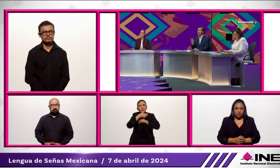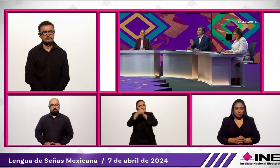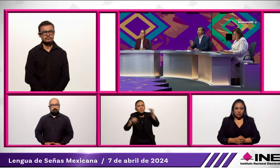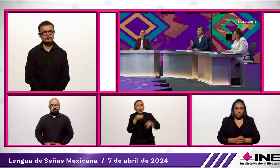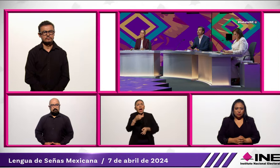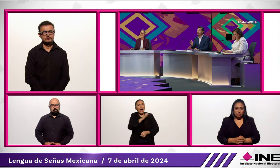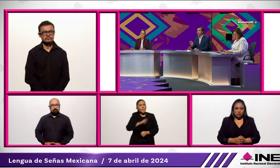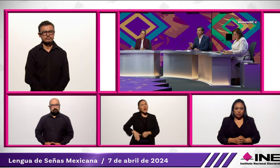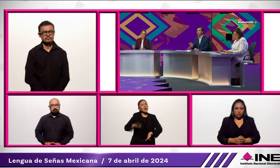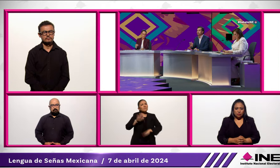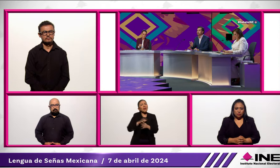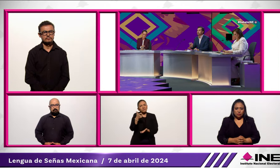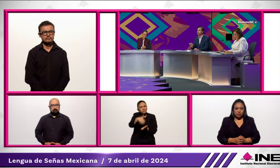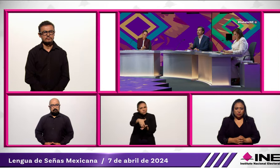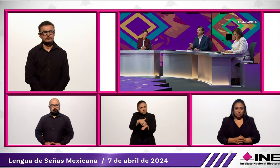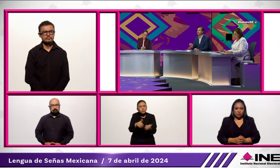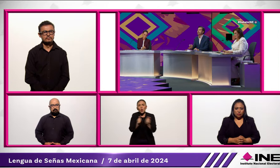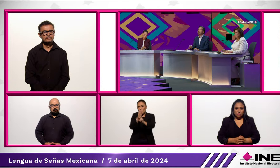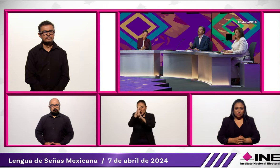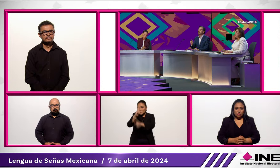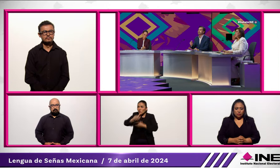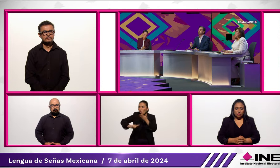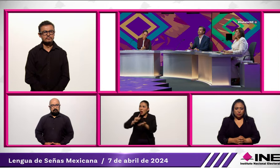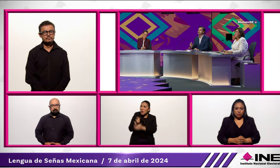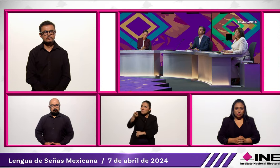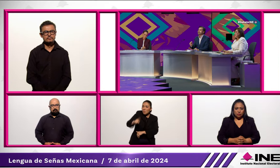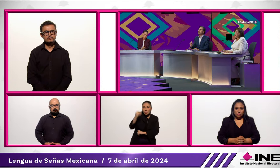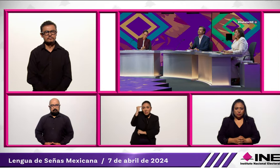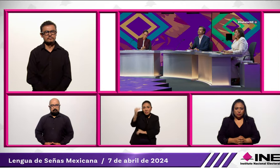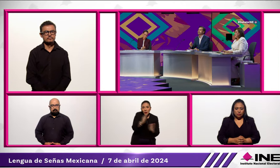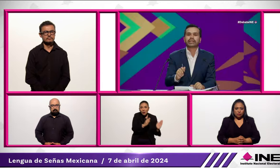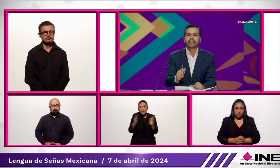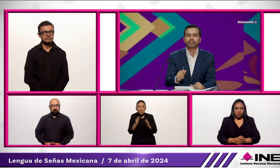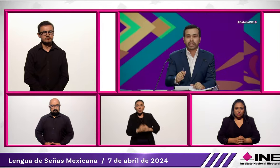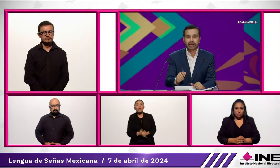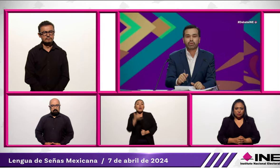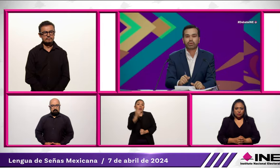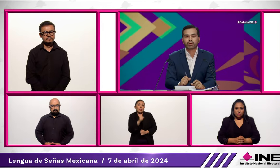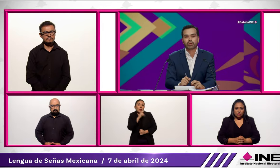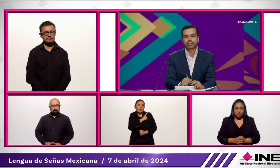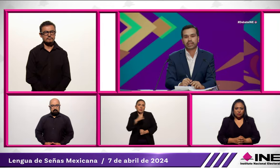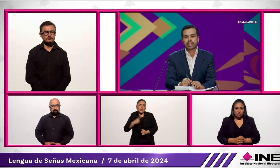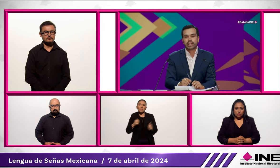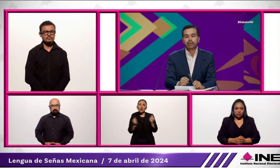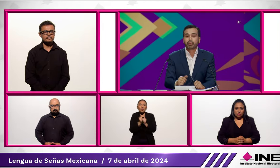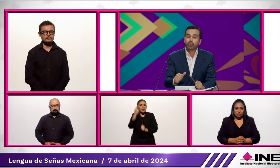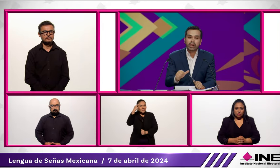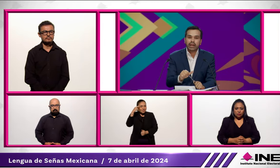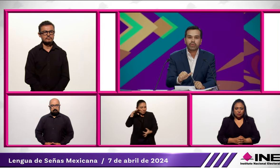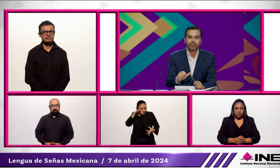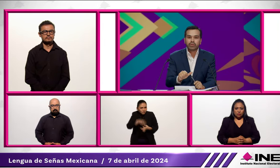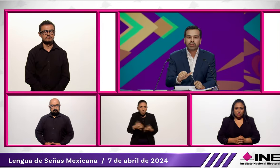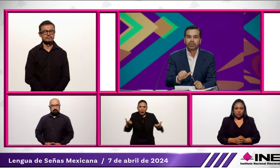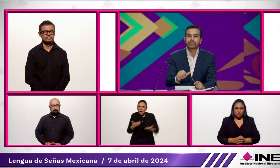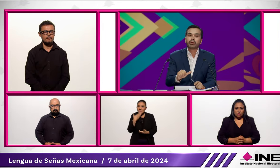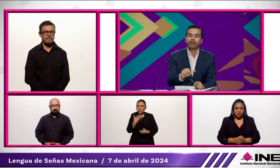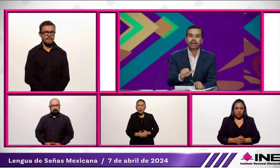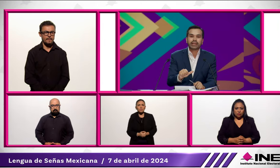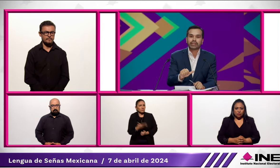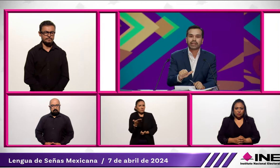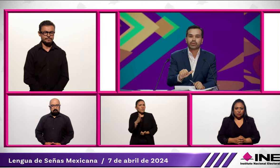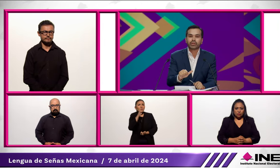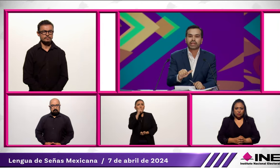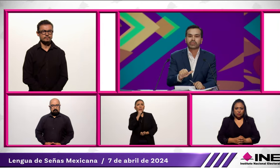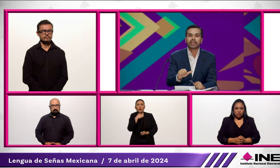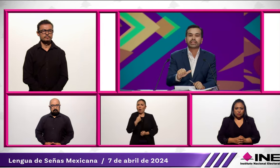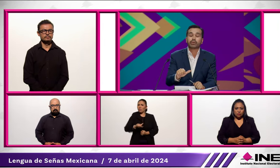campaña que respete la legalidad y los tiempos legales. Y además se debe de enfrentar con congruencia. Por un lado, no se puede